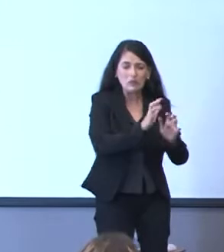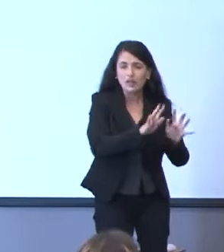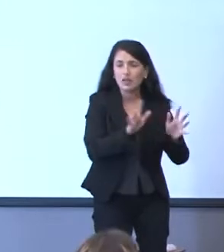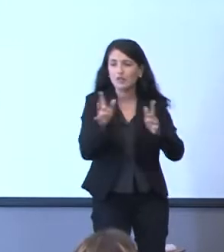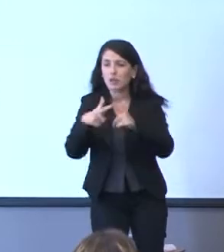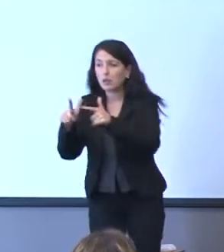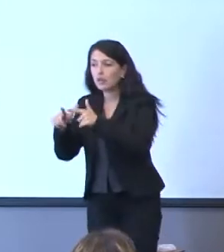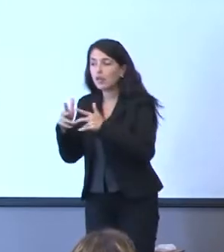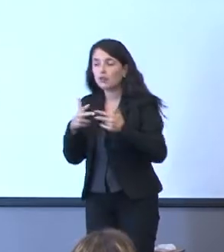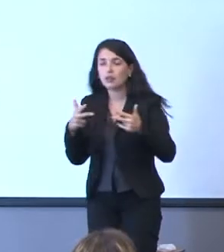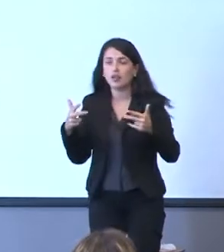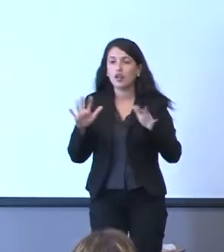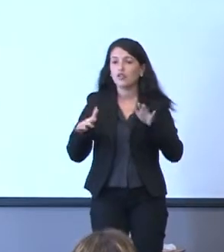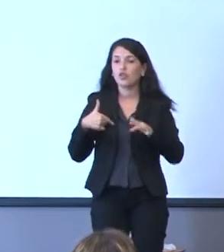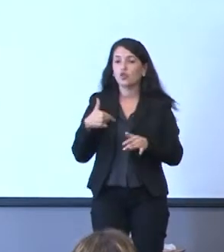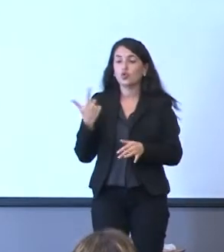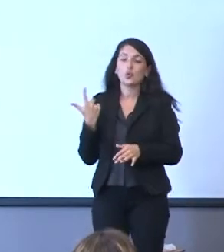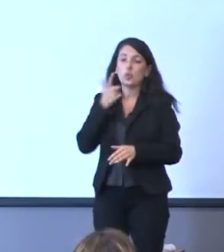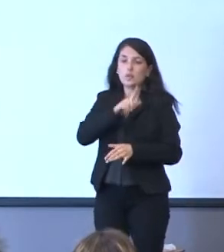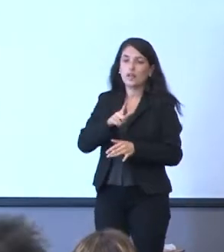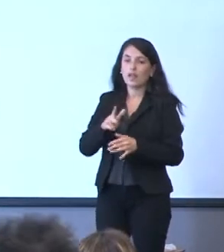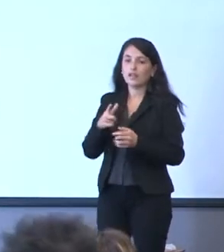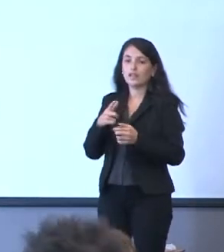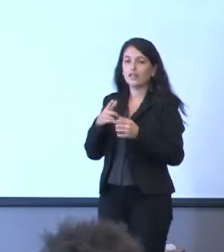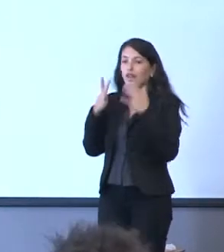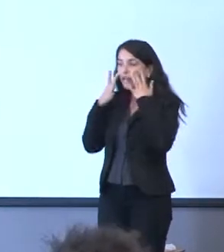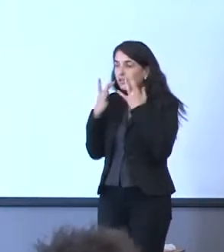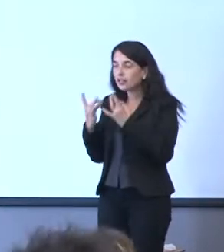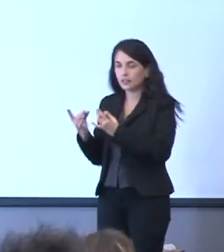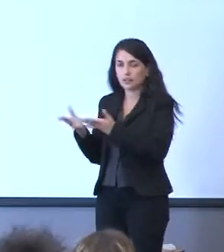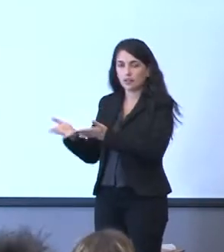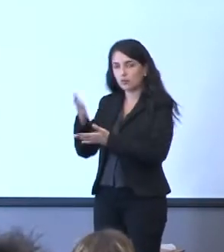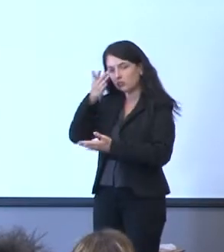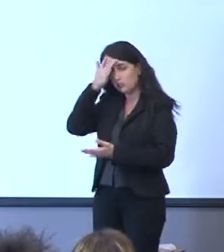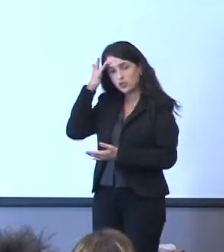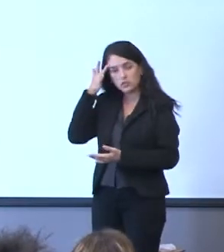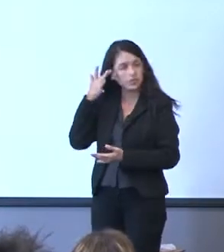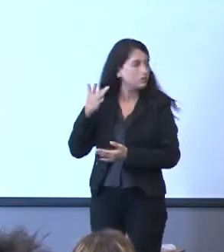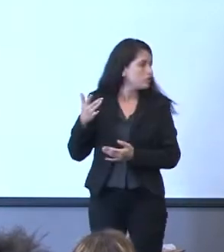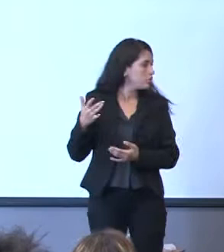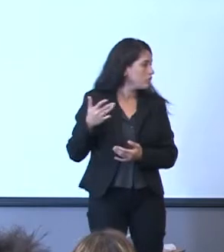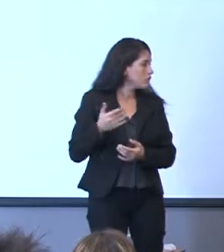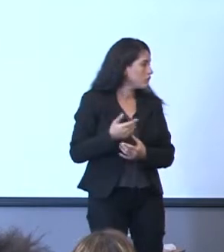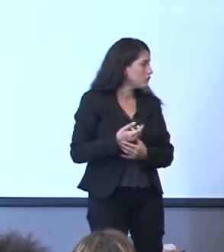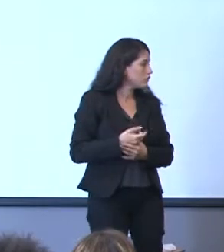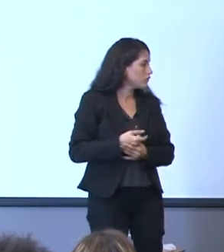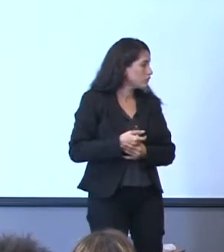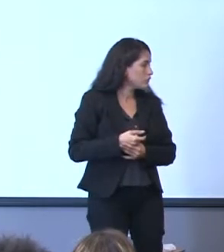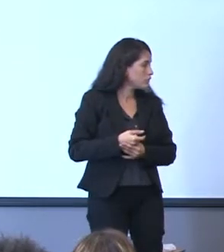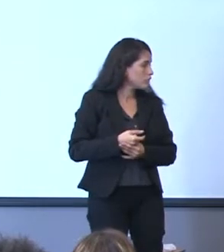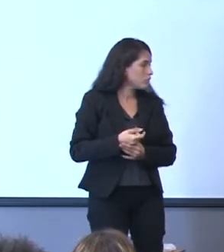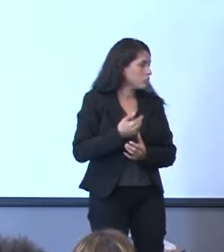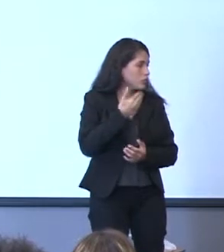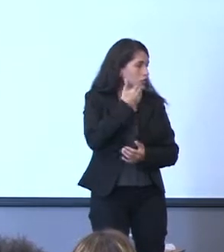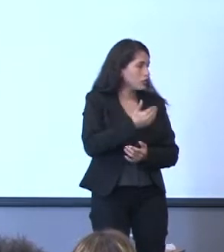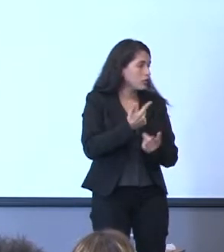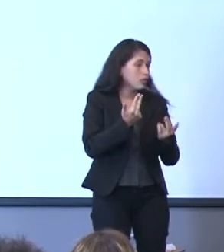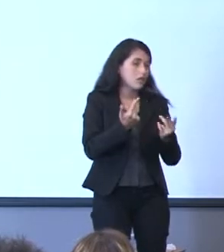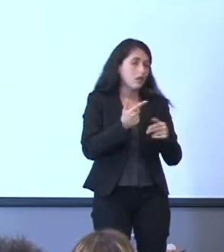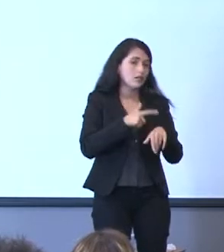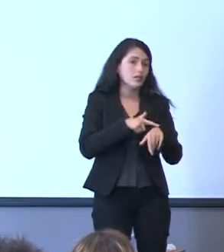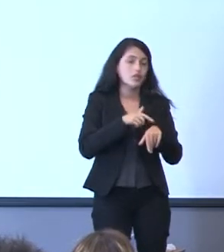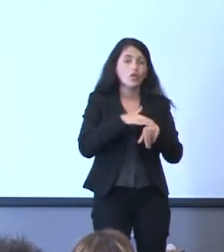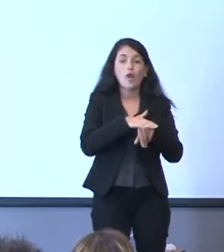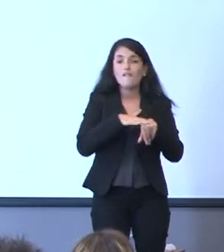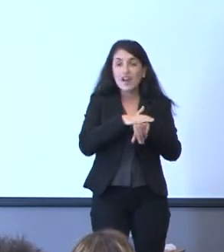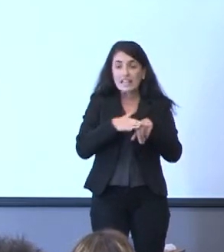tempo inteiro e você não consegue se dar da maneira que você gostaria. Sheila, eu vou te pedir, como eu falei, a conversa